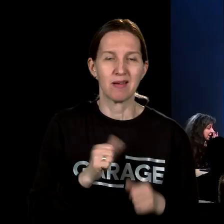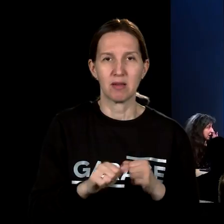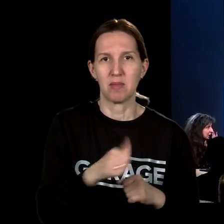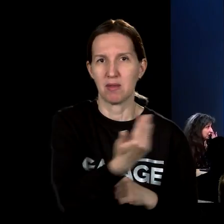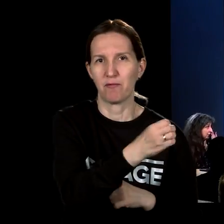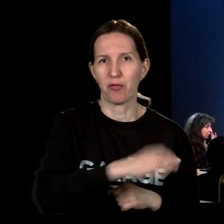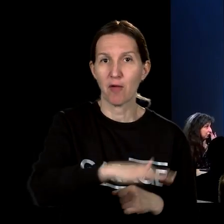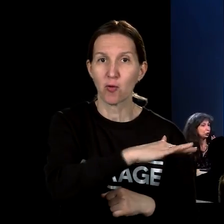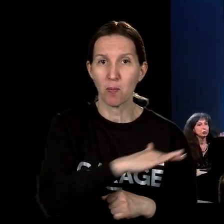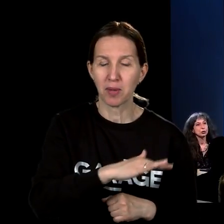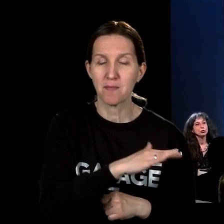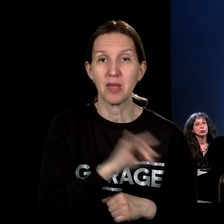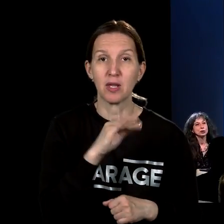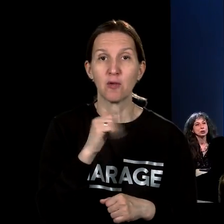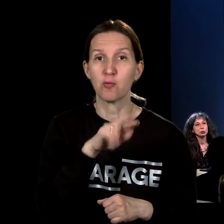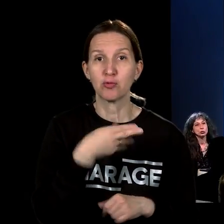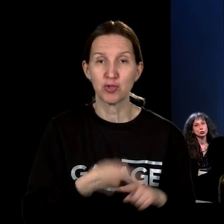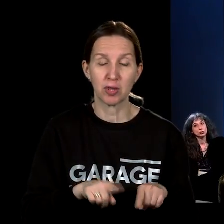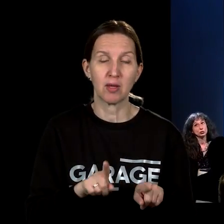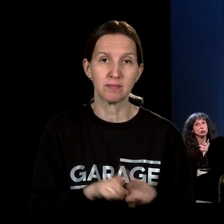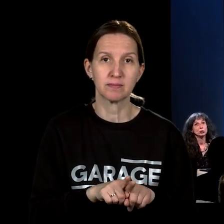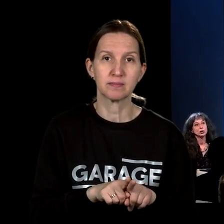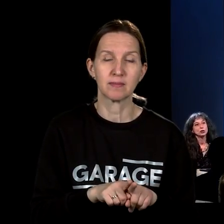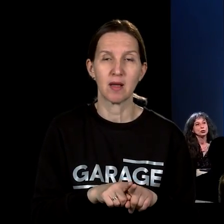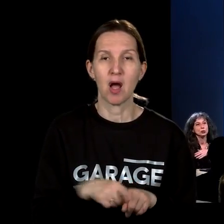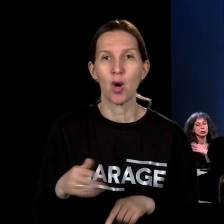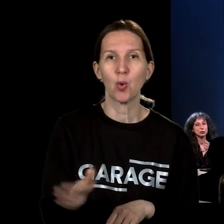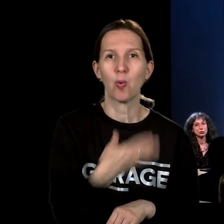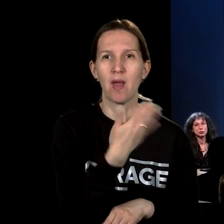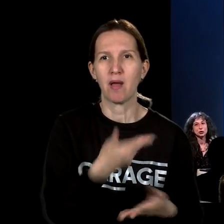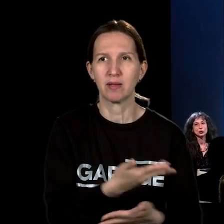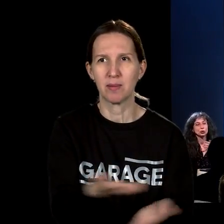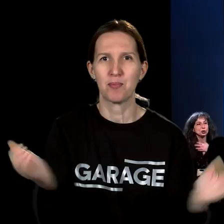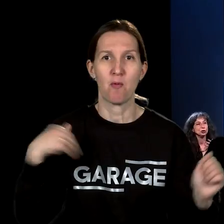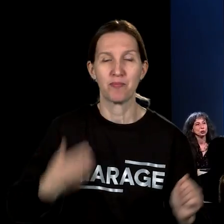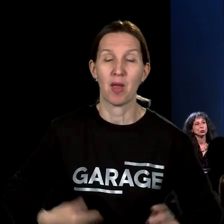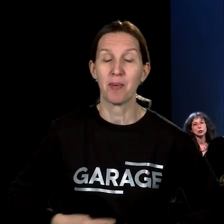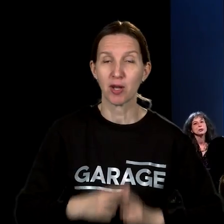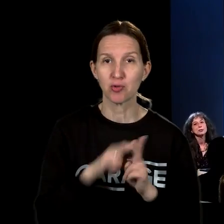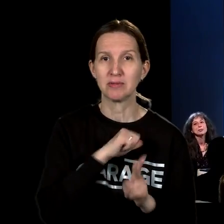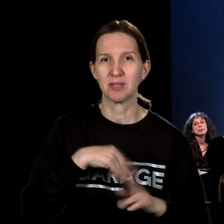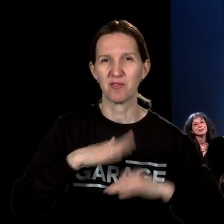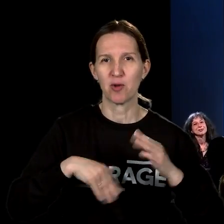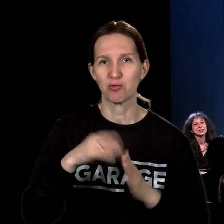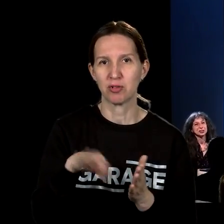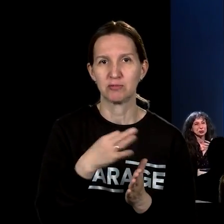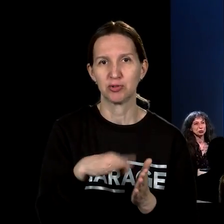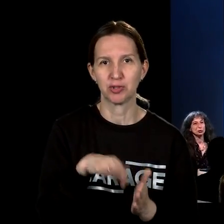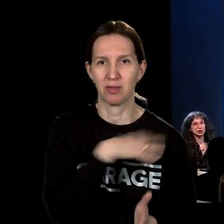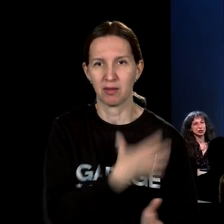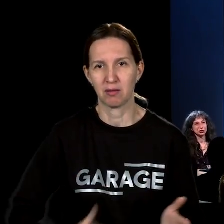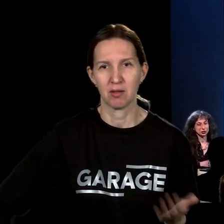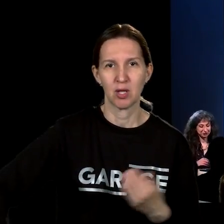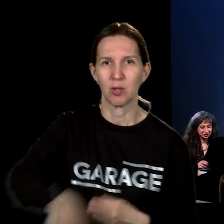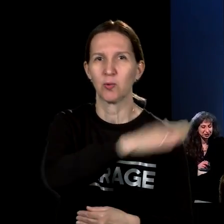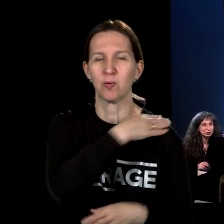Западе. И Фуджита прогуливается по Монпарнасу в собственноручно сшитой тоге, как такой